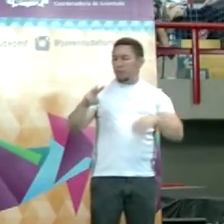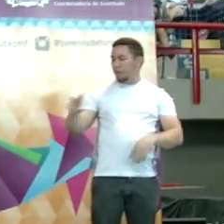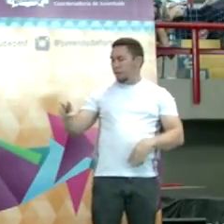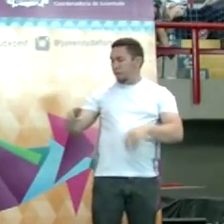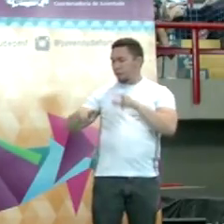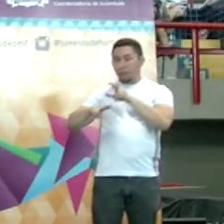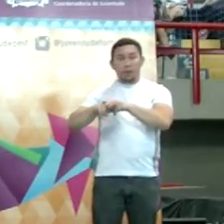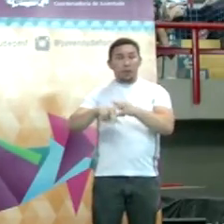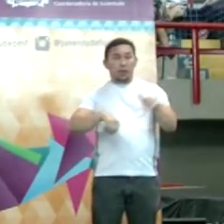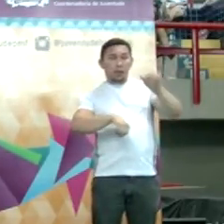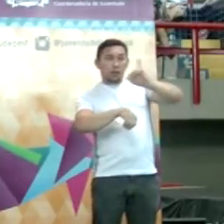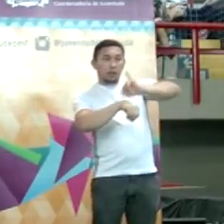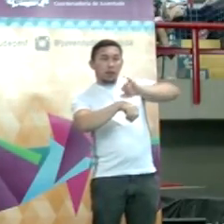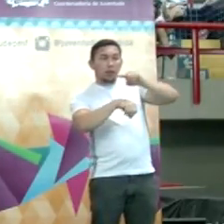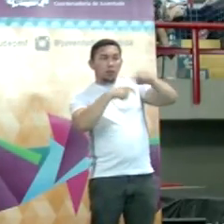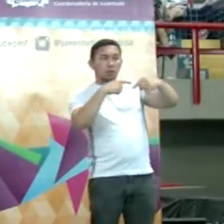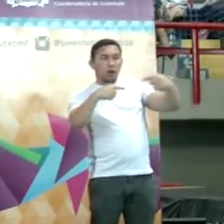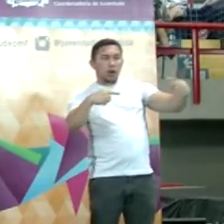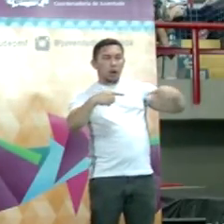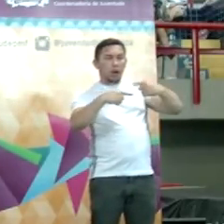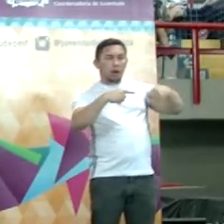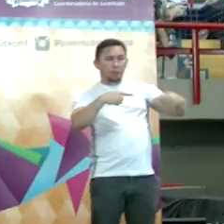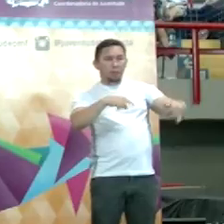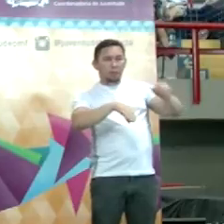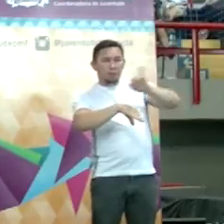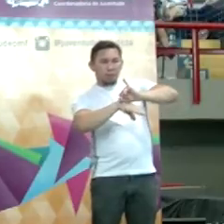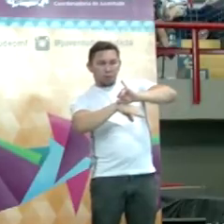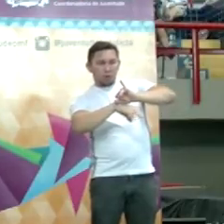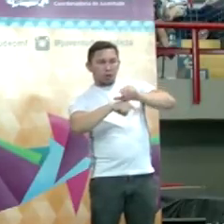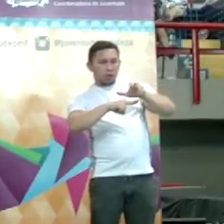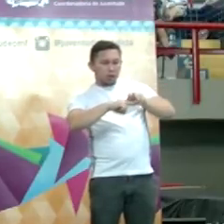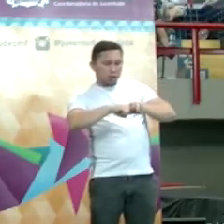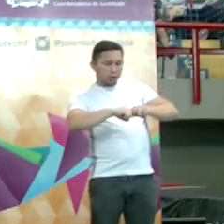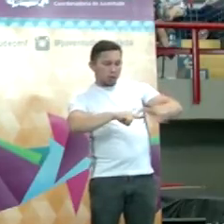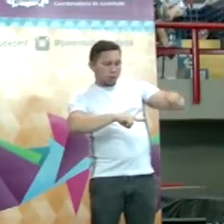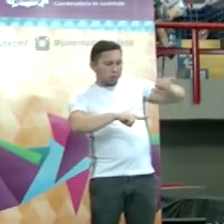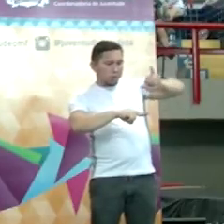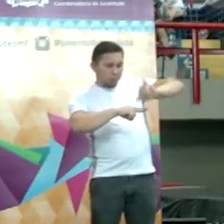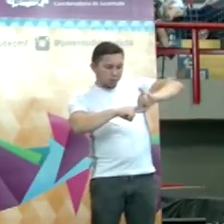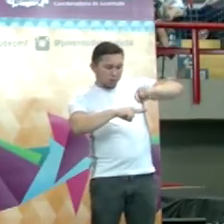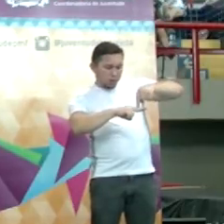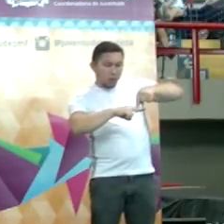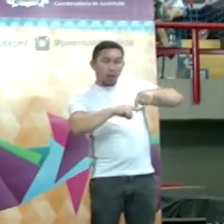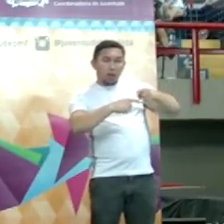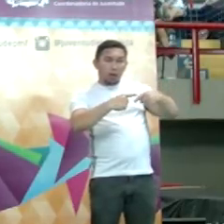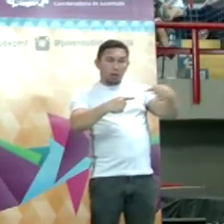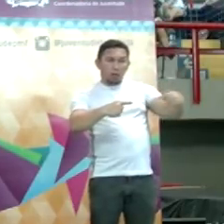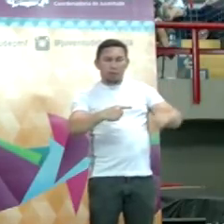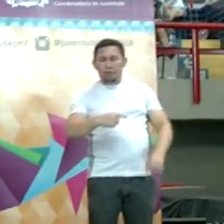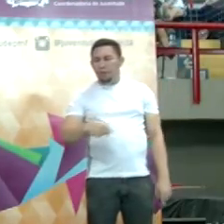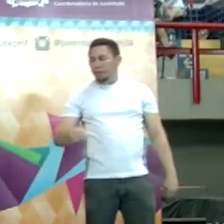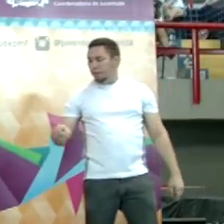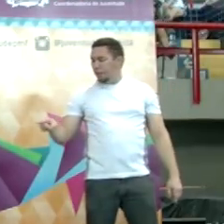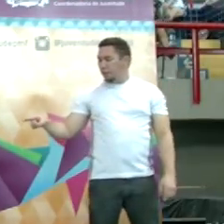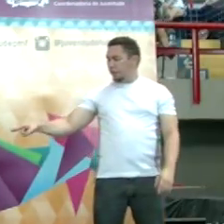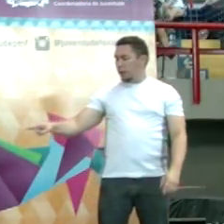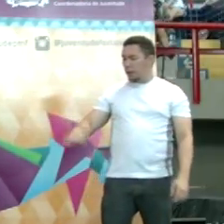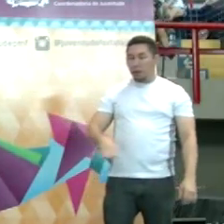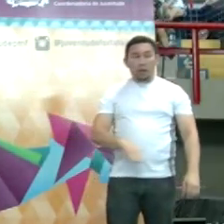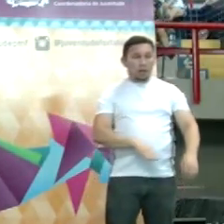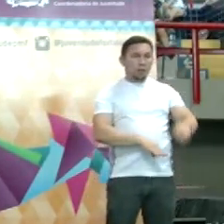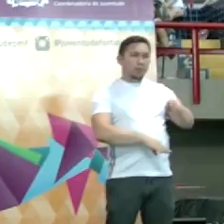cadeira tem uma apostila, pessoal. Tem uma apostila. Aí eu pergunto para vocês, essa apostila, ela